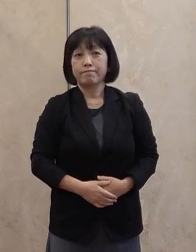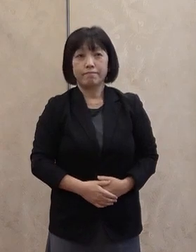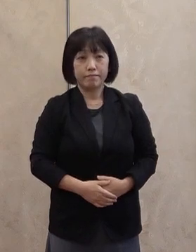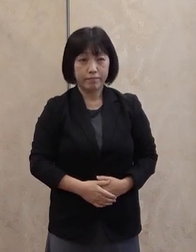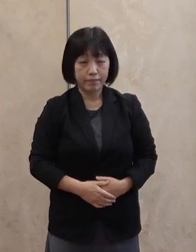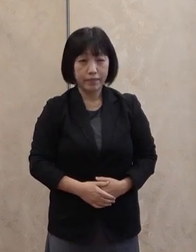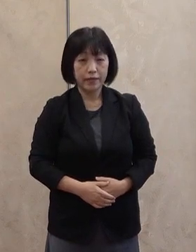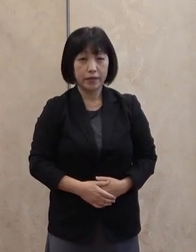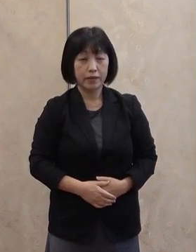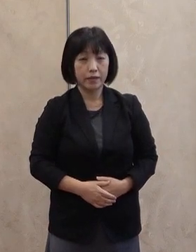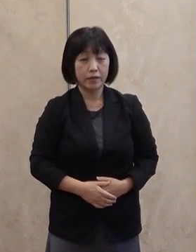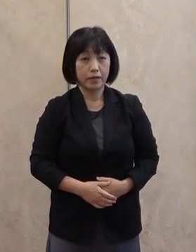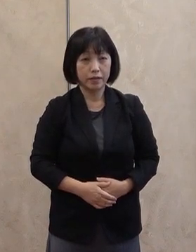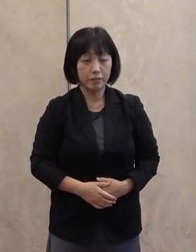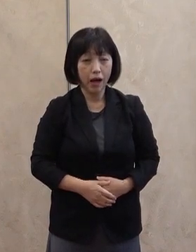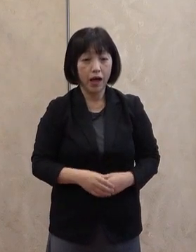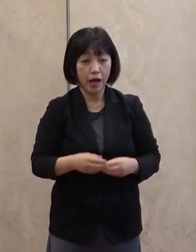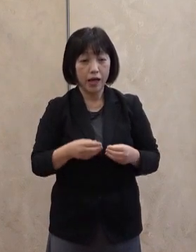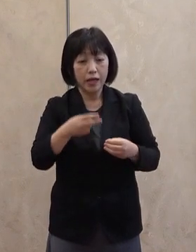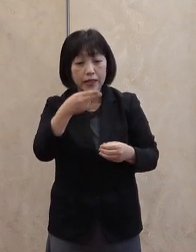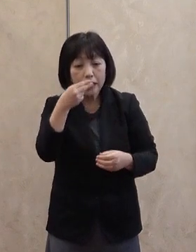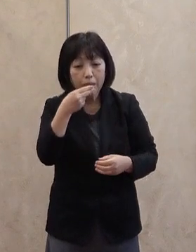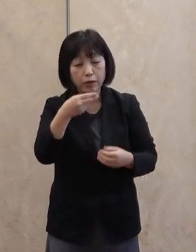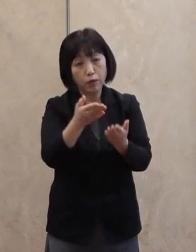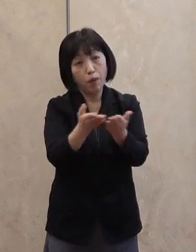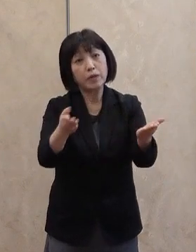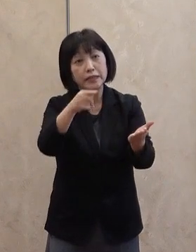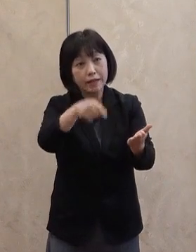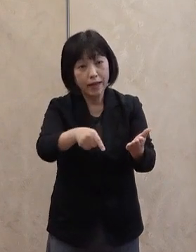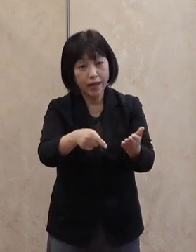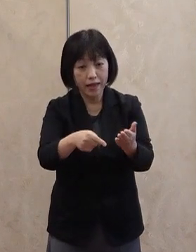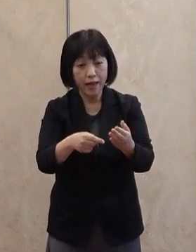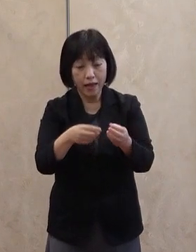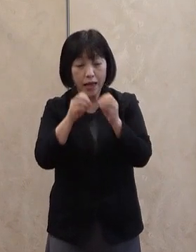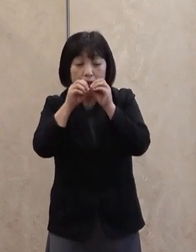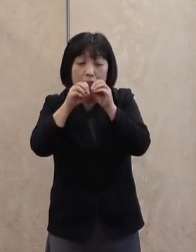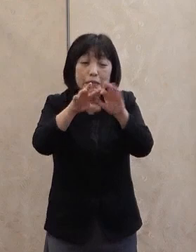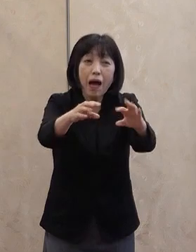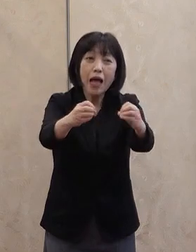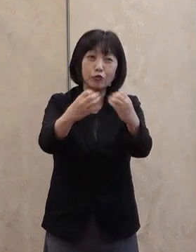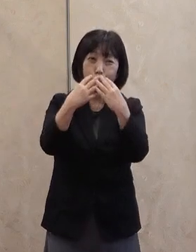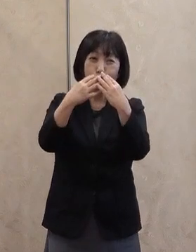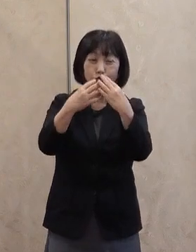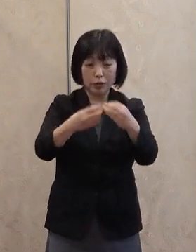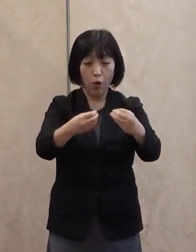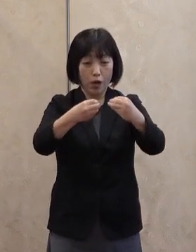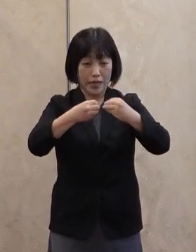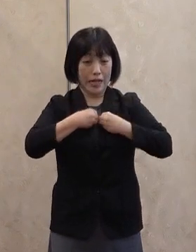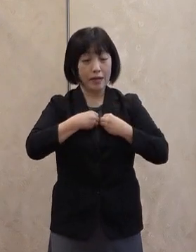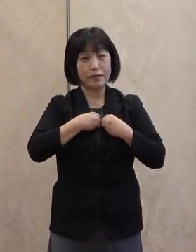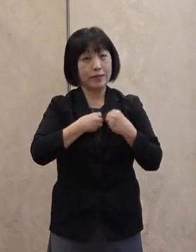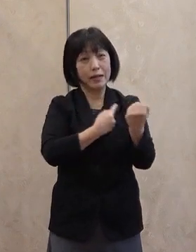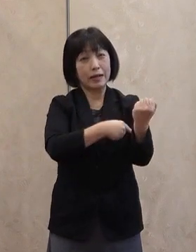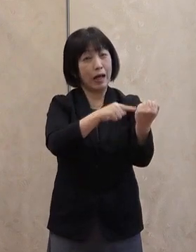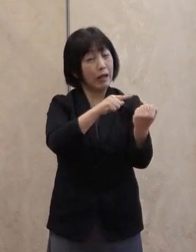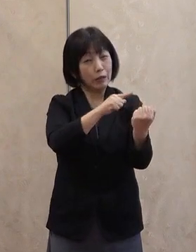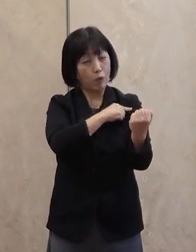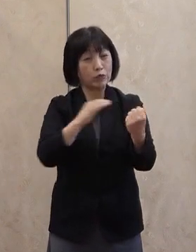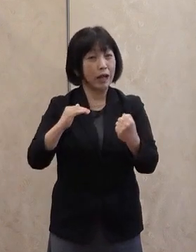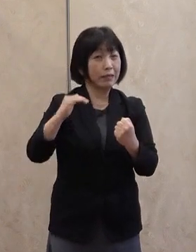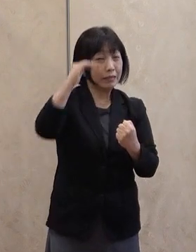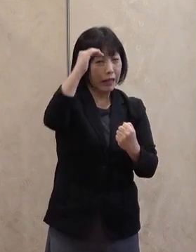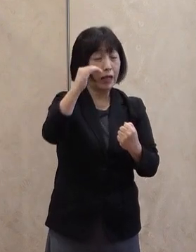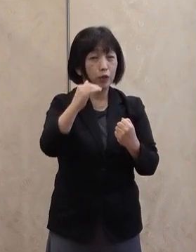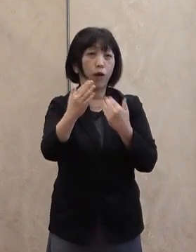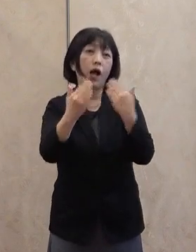飲食の場において飛沫感染が非常に感染リスクが高いというのはこれはもう明らかです。だから専門家も指摘しているところです